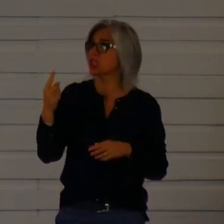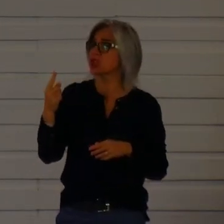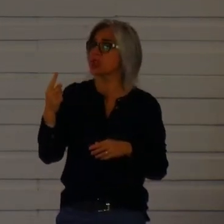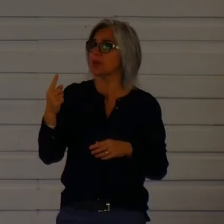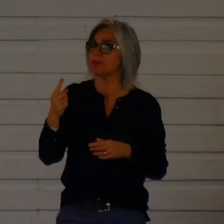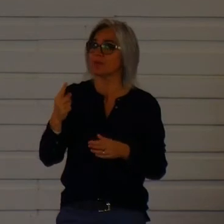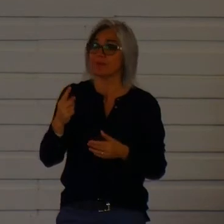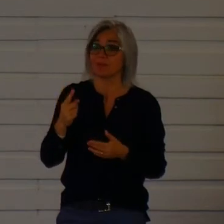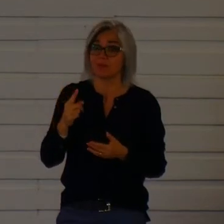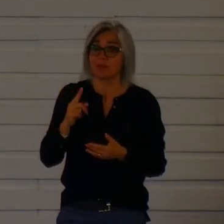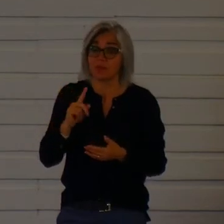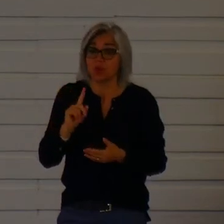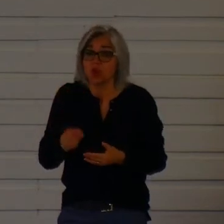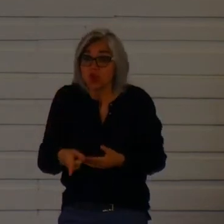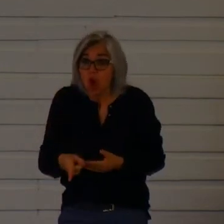tempesta.